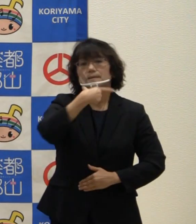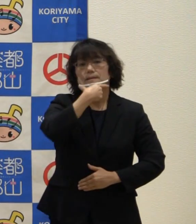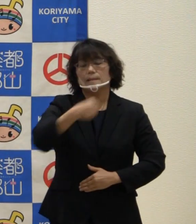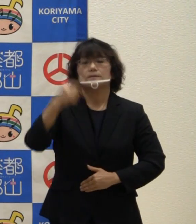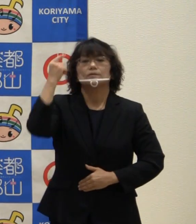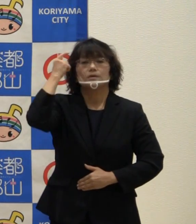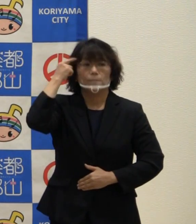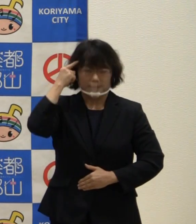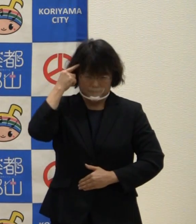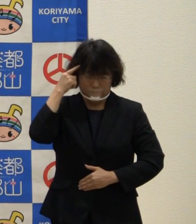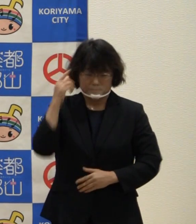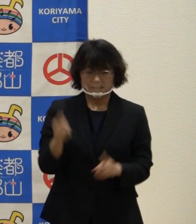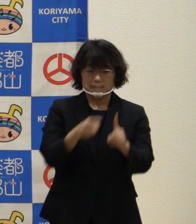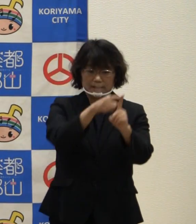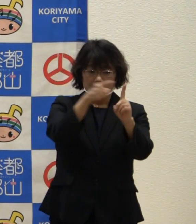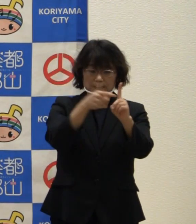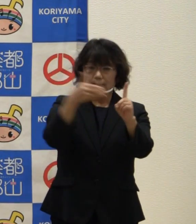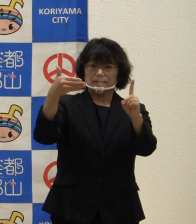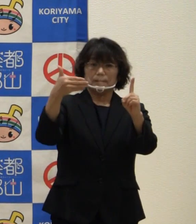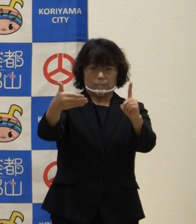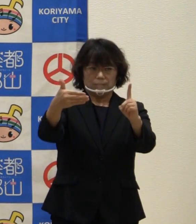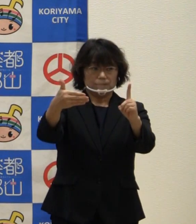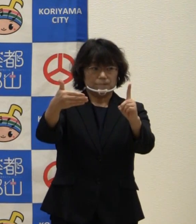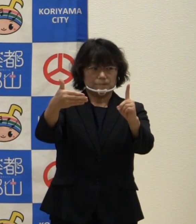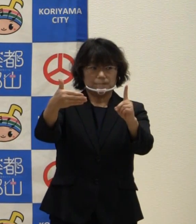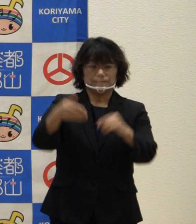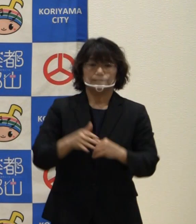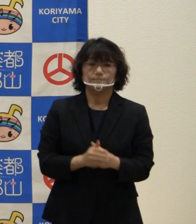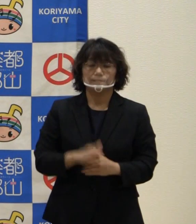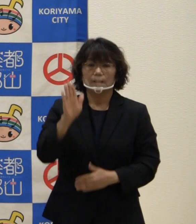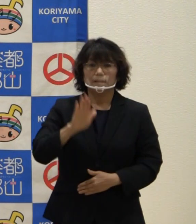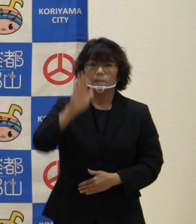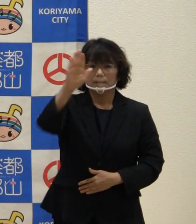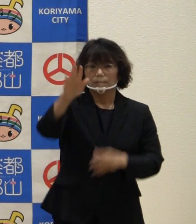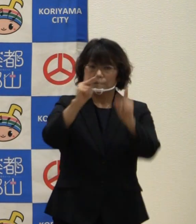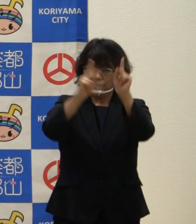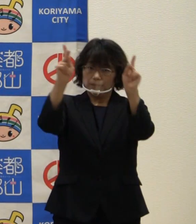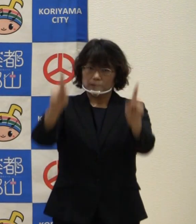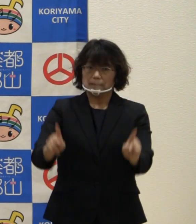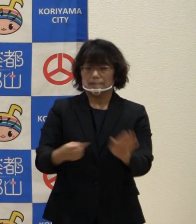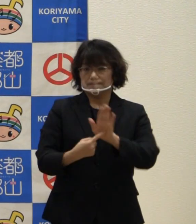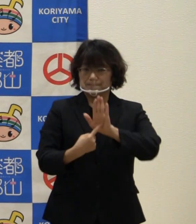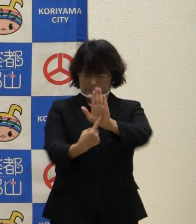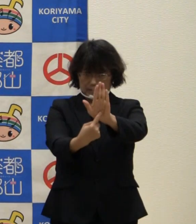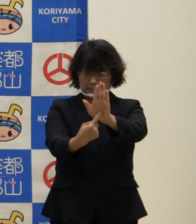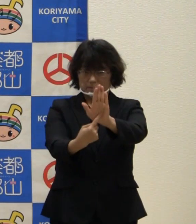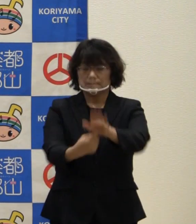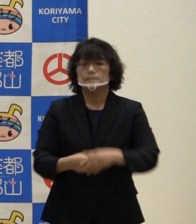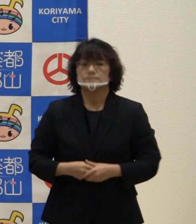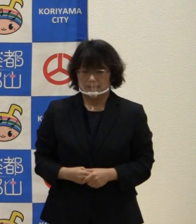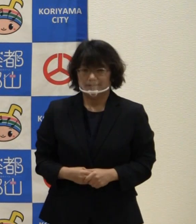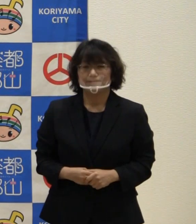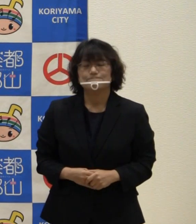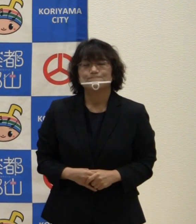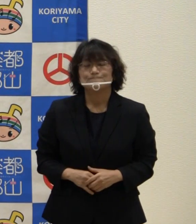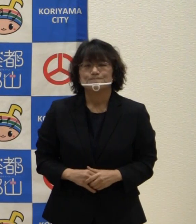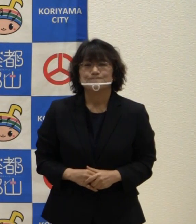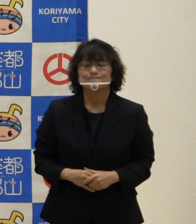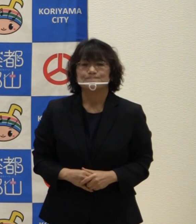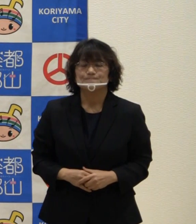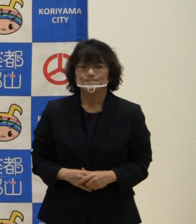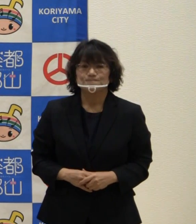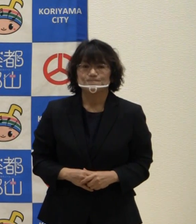9ページにですね今後の課題を示しております。で